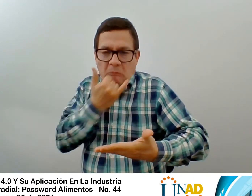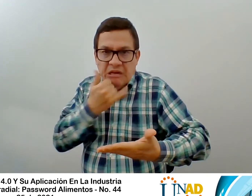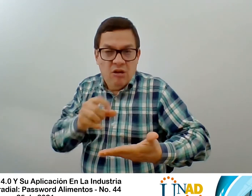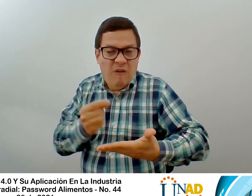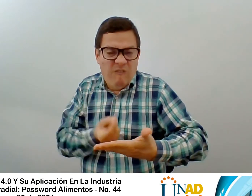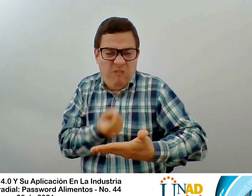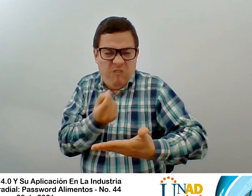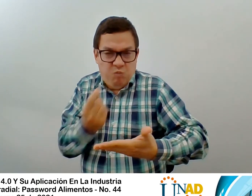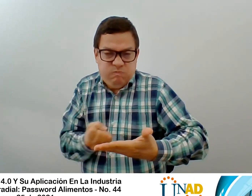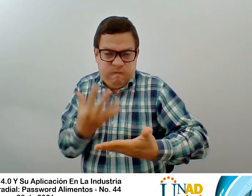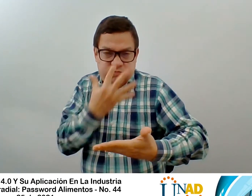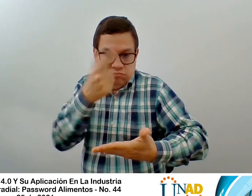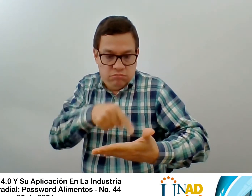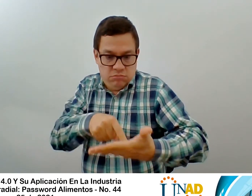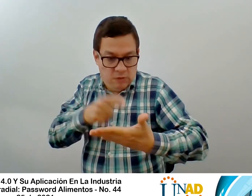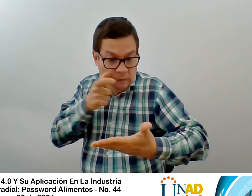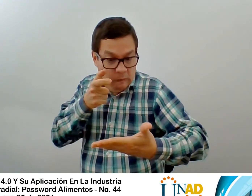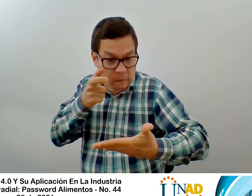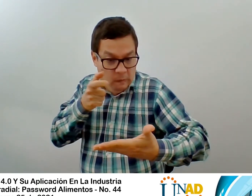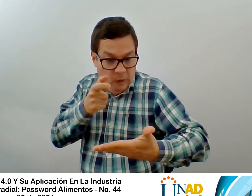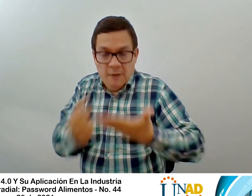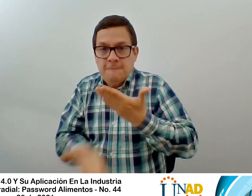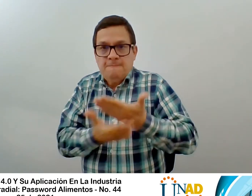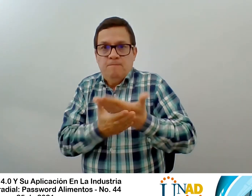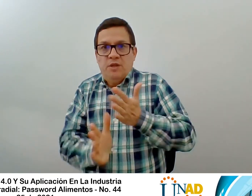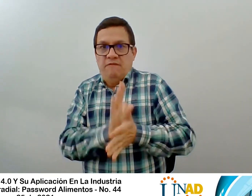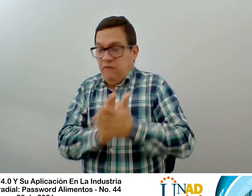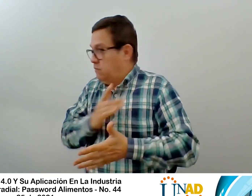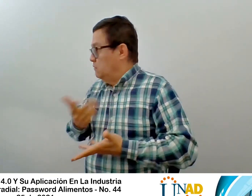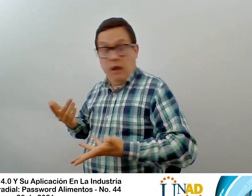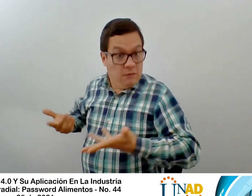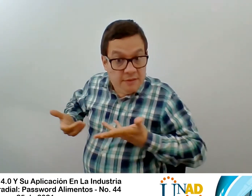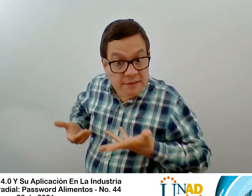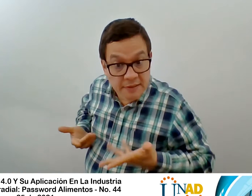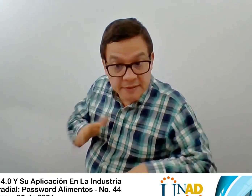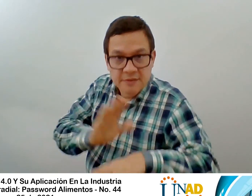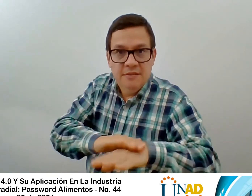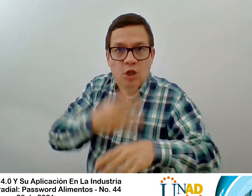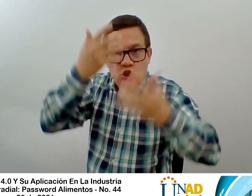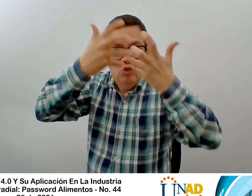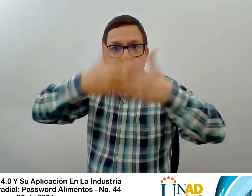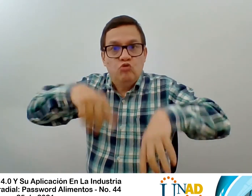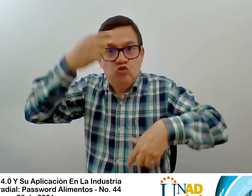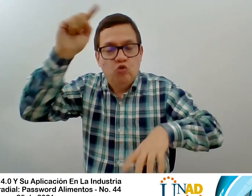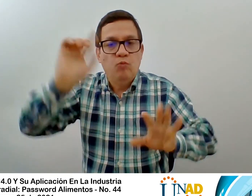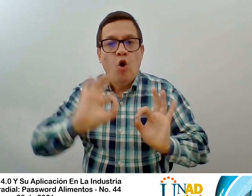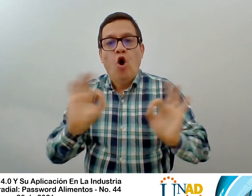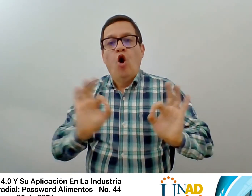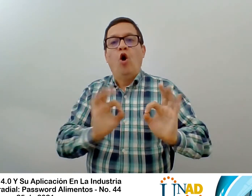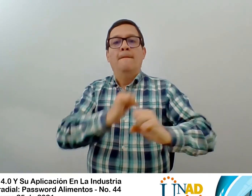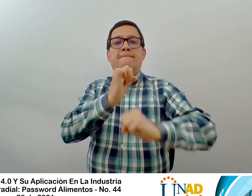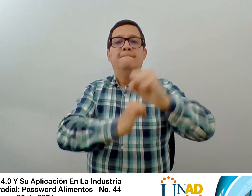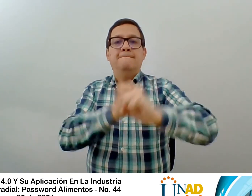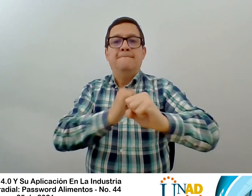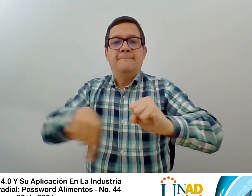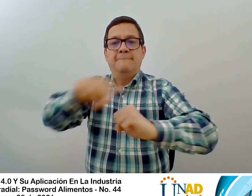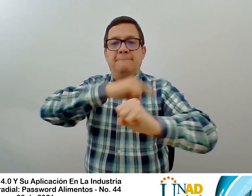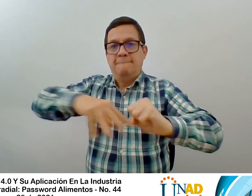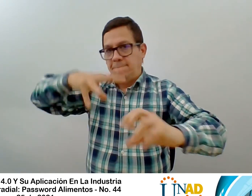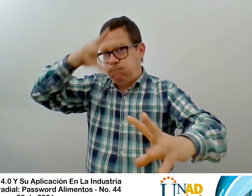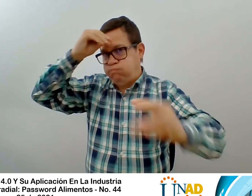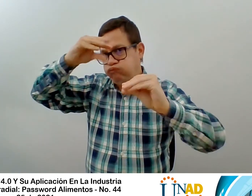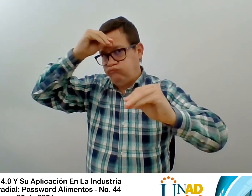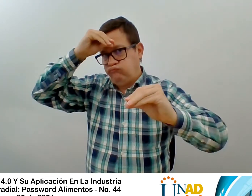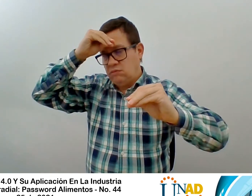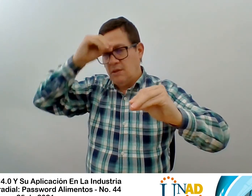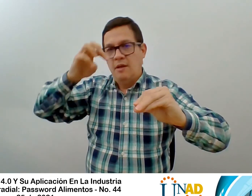reportada inmediatamente al sistema de control. También podríamos tener a través del Machine Learning y los Big Data un sistema de predicción de